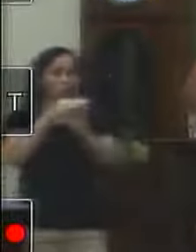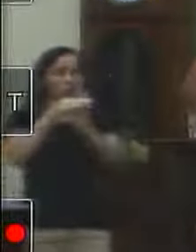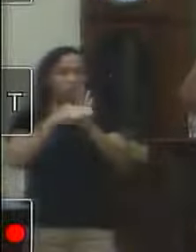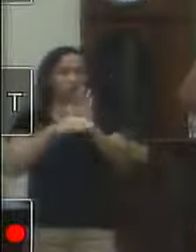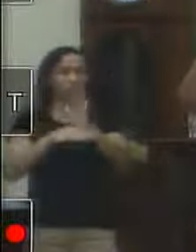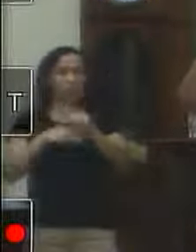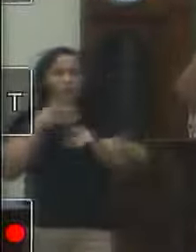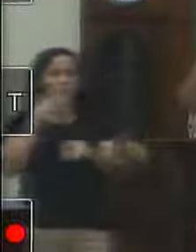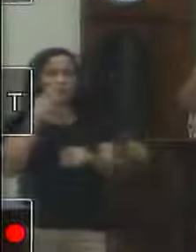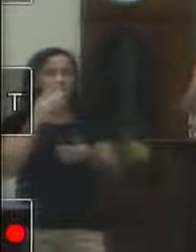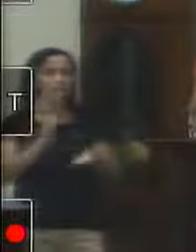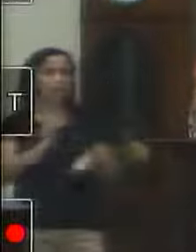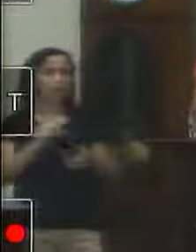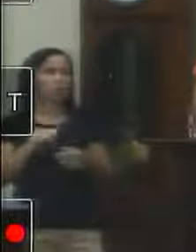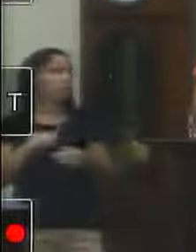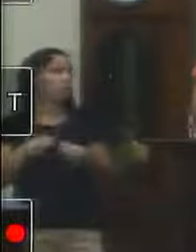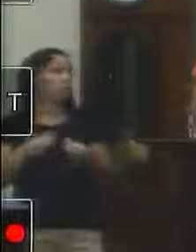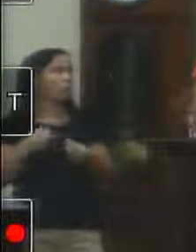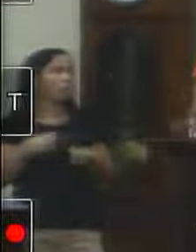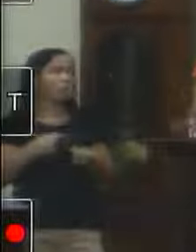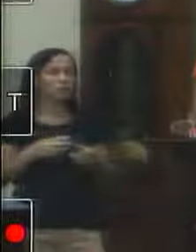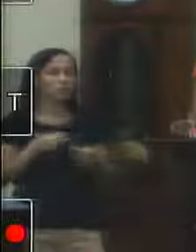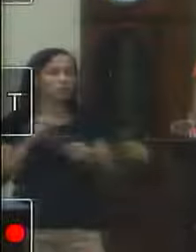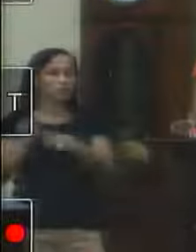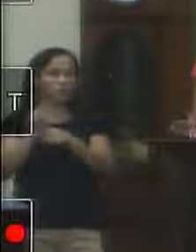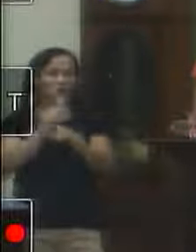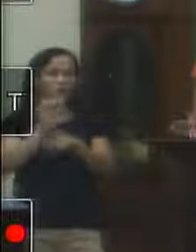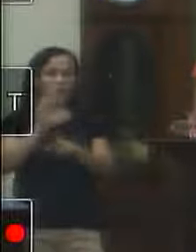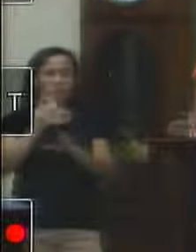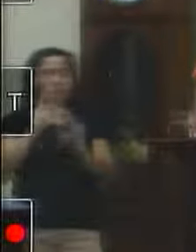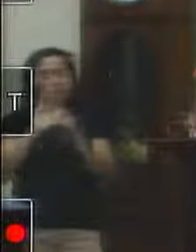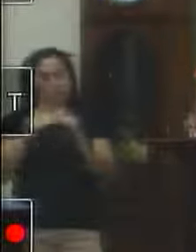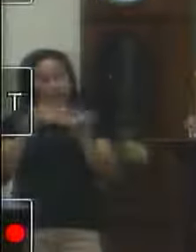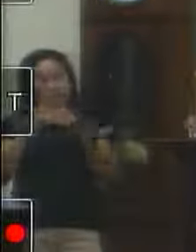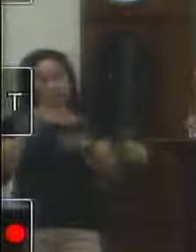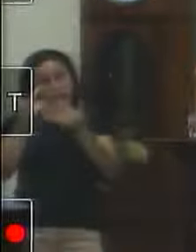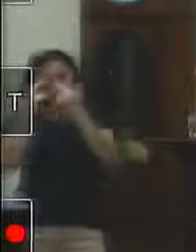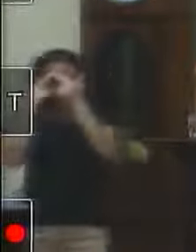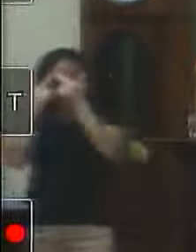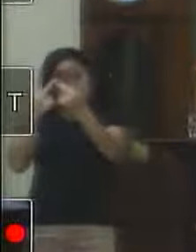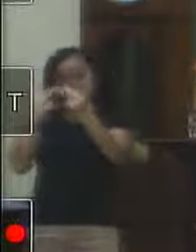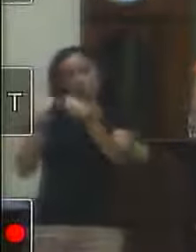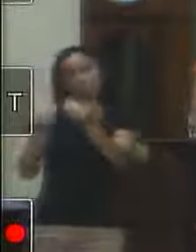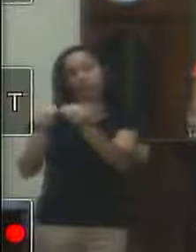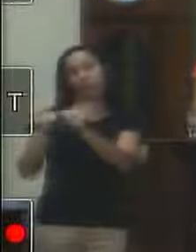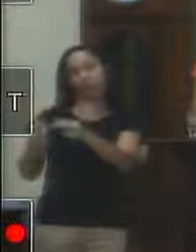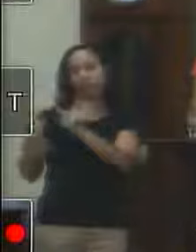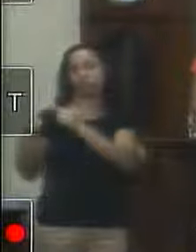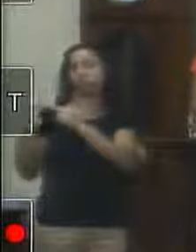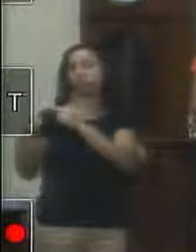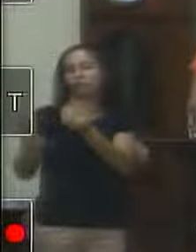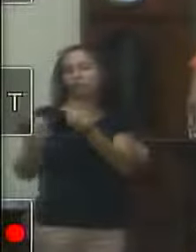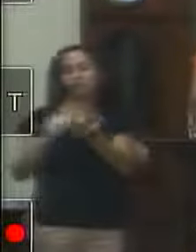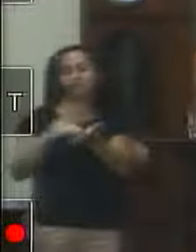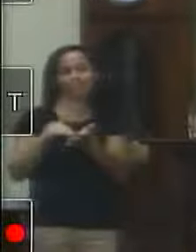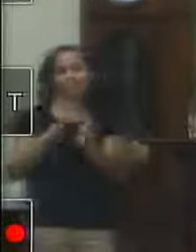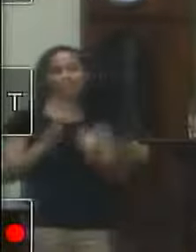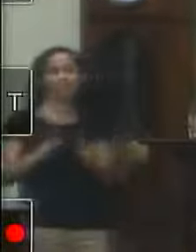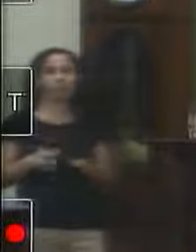vou cumprir isso, isso, isso. Eu não tenho como fugir. Eu trabalho de acordo com os secretários me pedem. Eu não posso